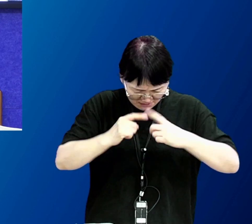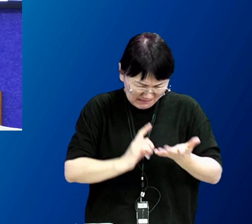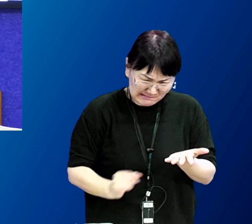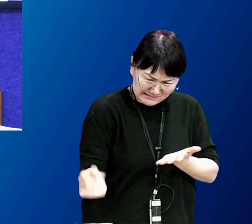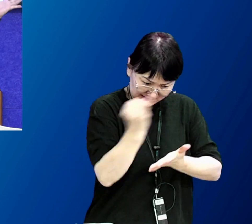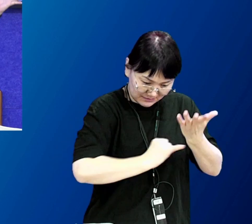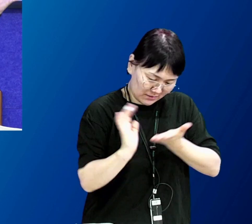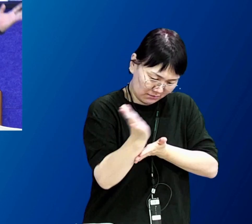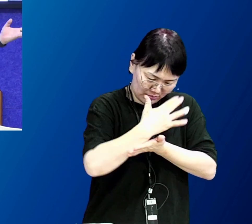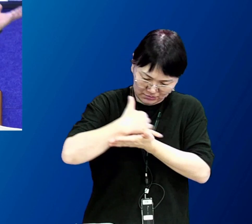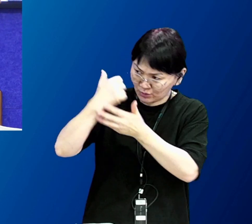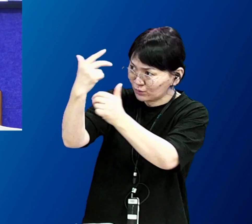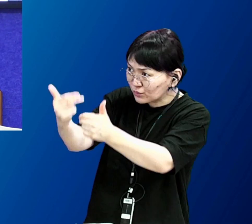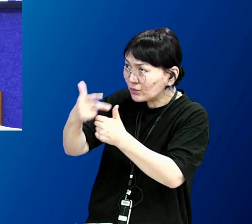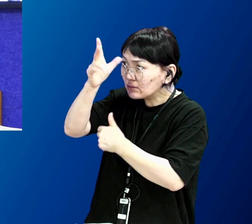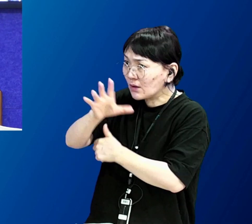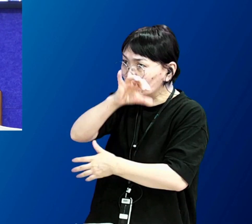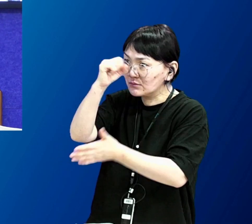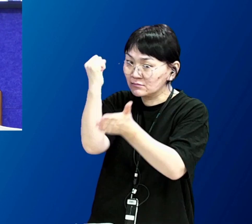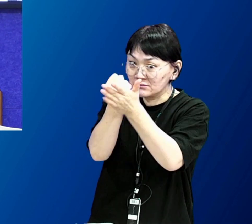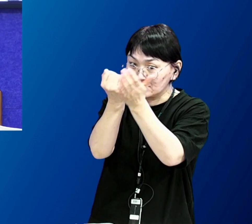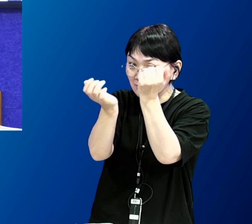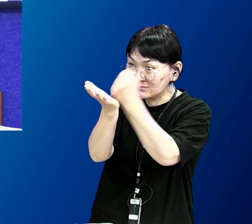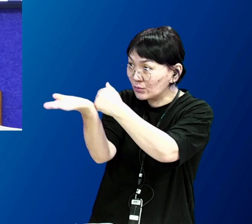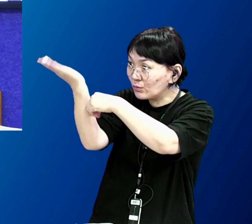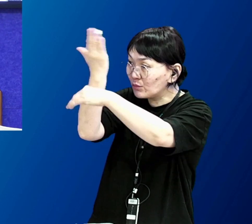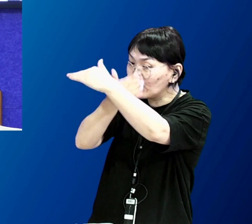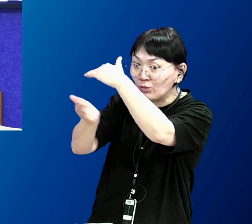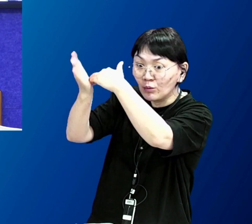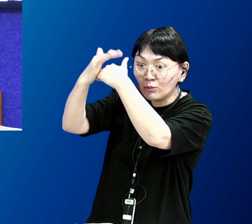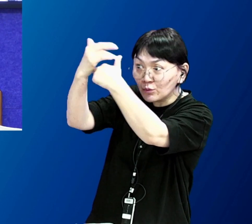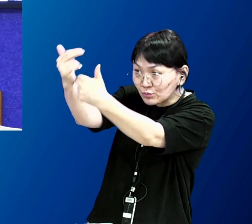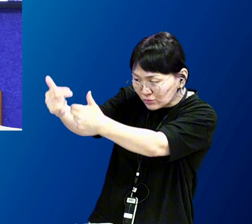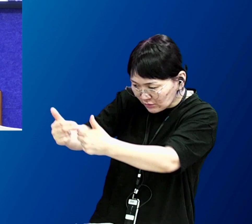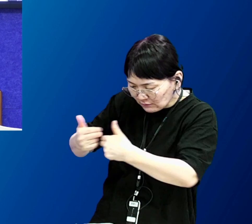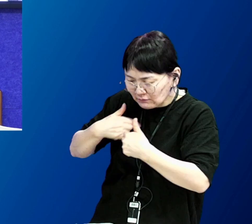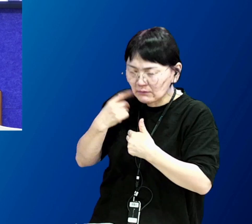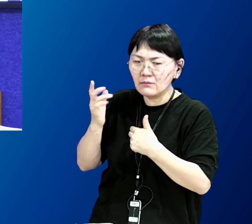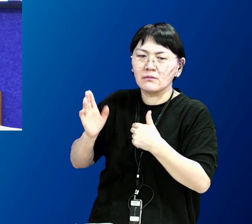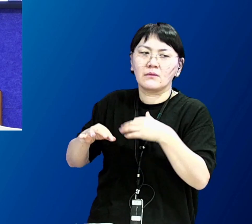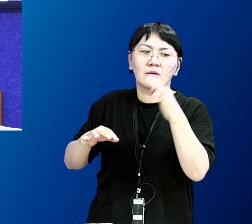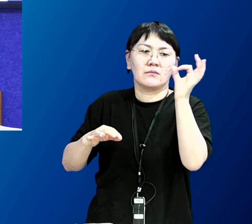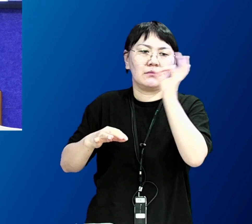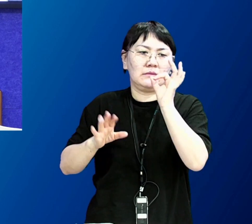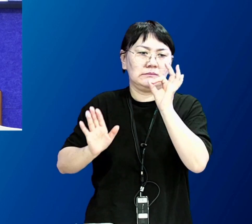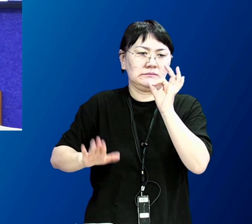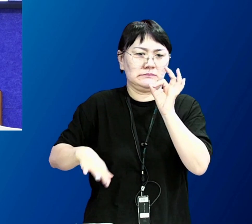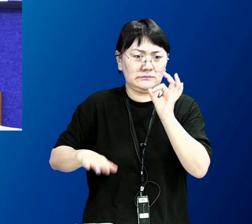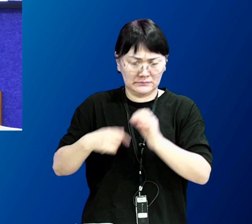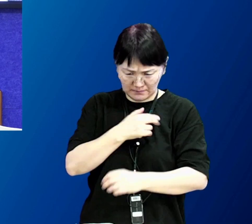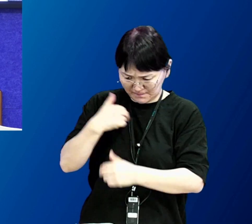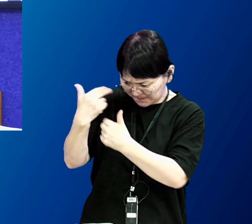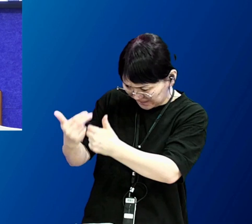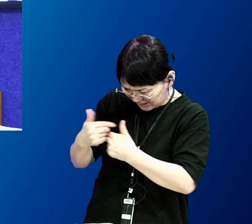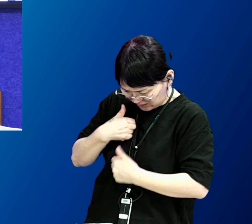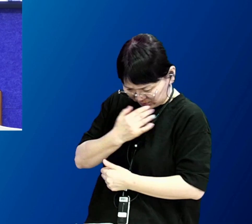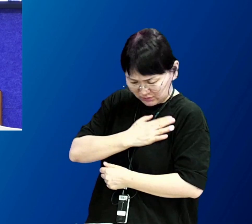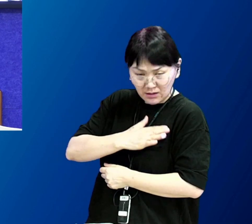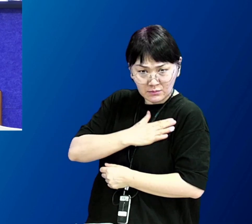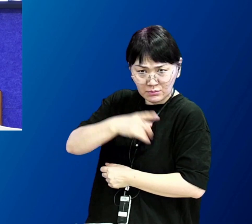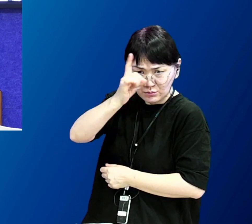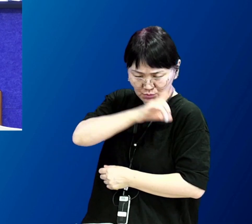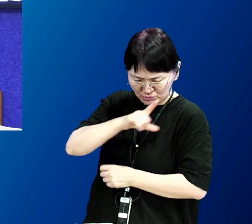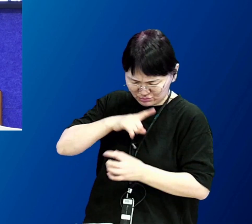төлөө загалмаа дээр үхэж өгснийг бид өхөн мэдсэн. Аа, эзэн намайг хайрлсан да.